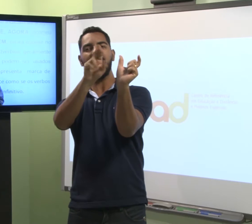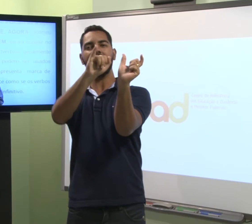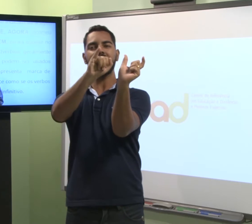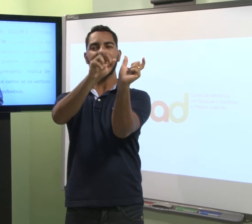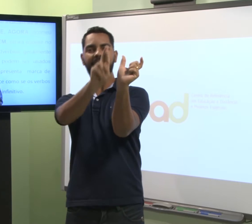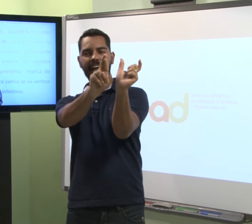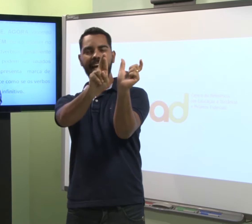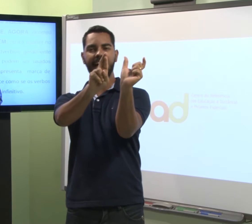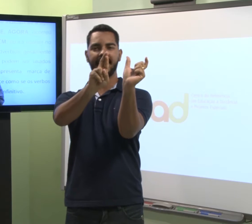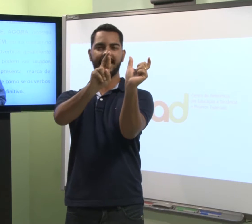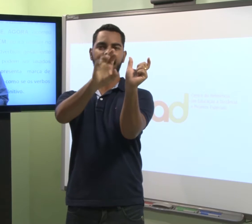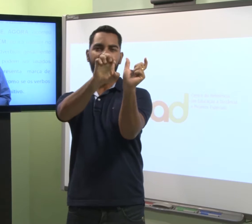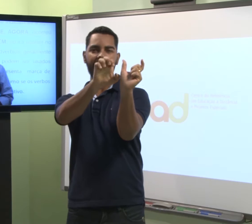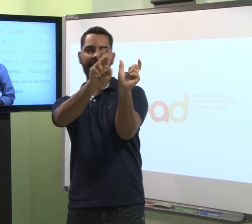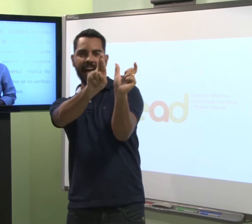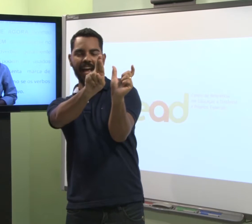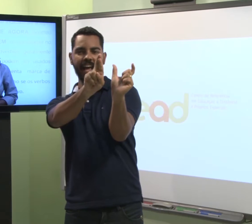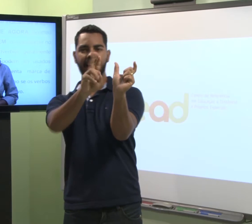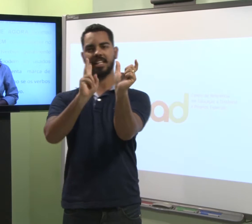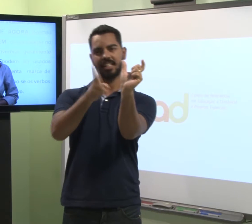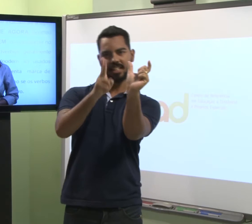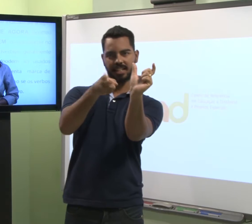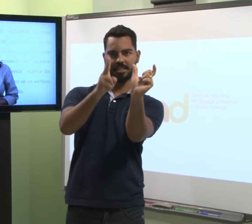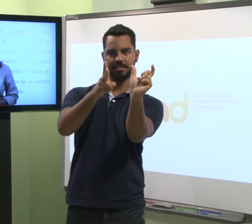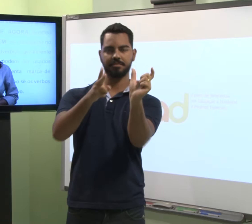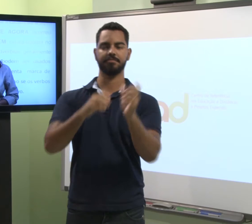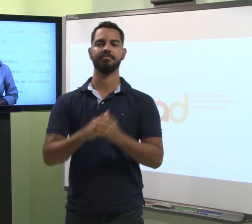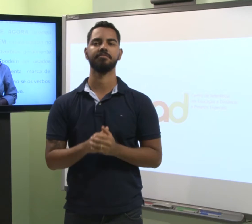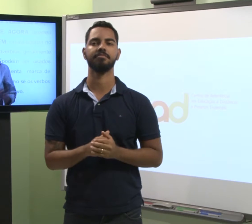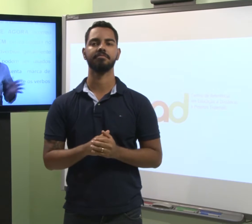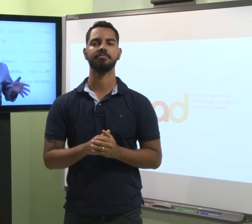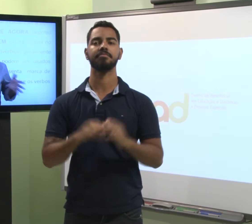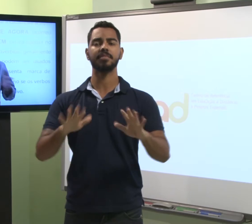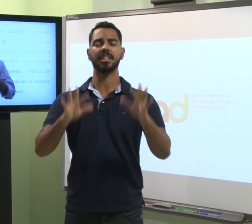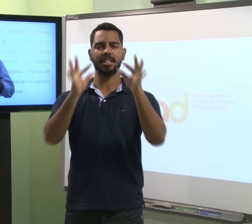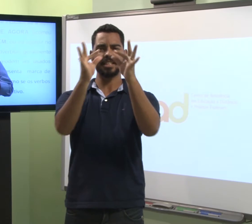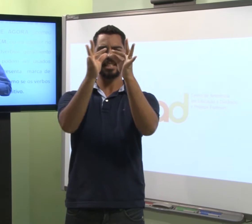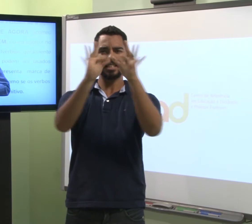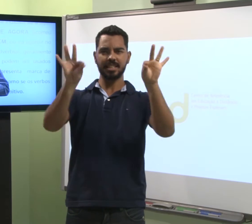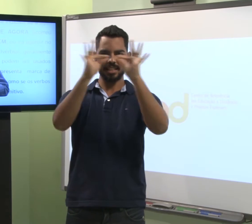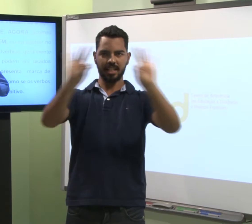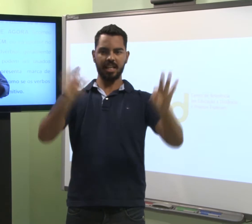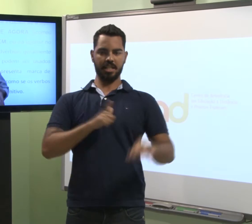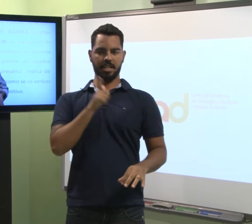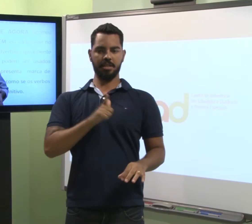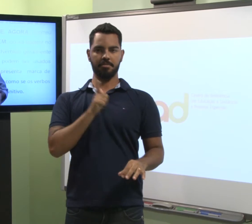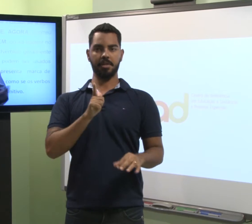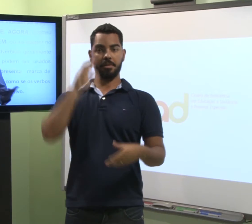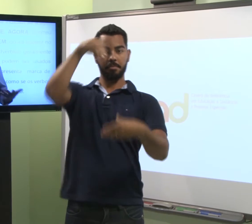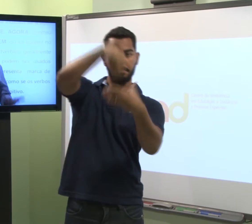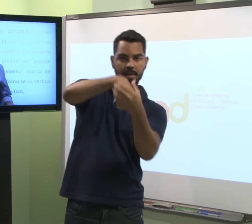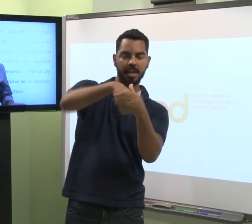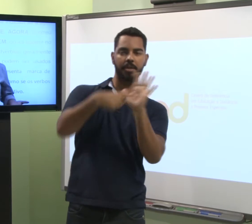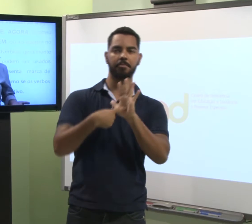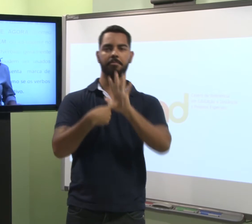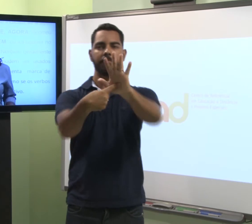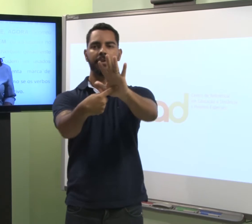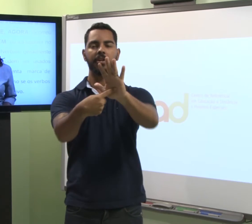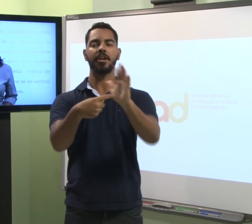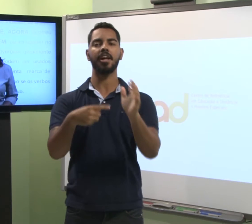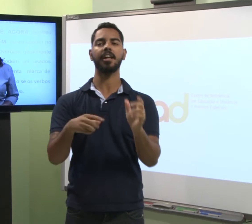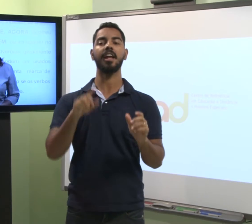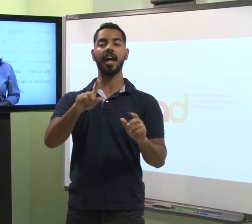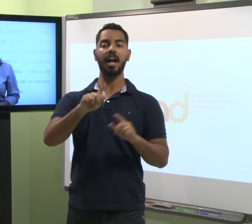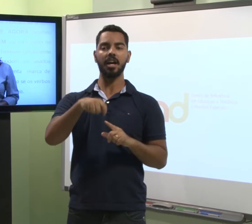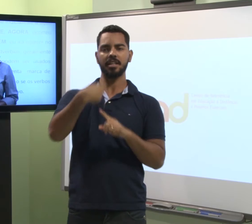marcado sintaticamente através de advérbios de tempo que indicam se a ação está ocorrendo no presente, o hoje,